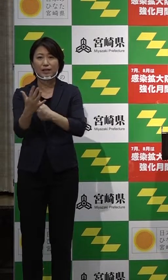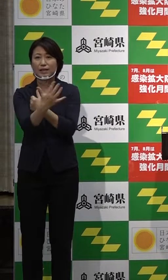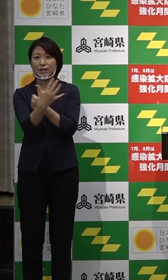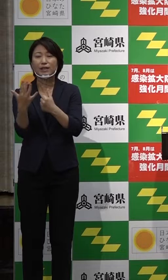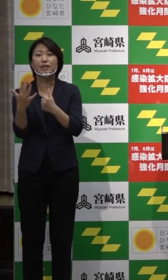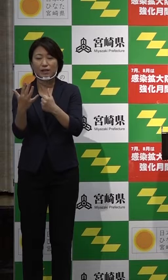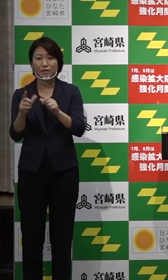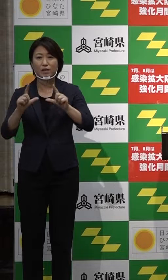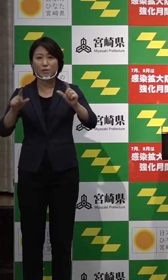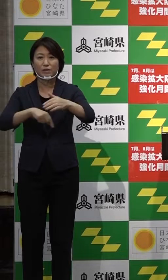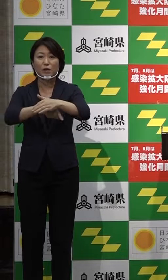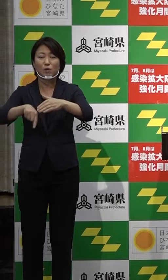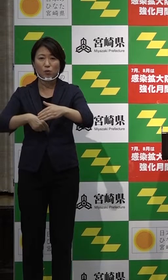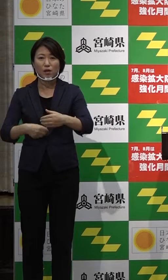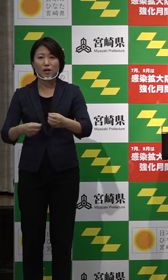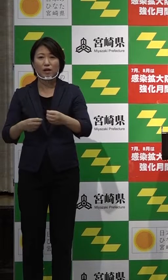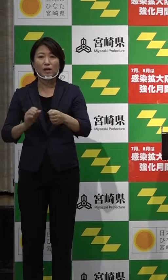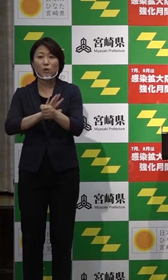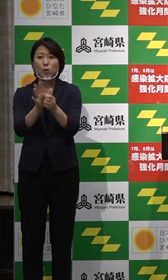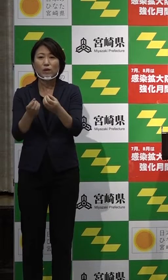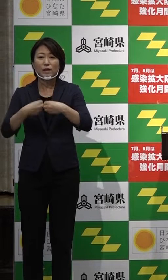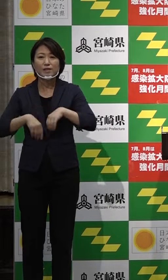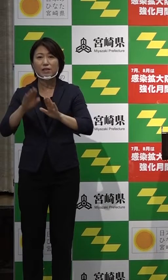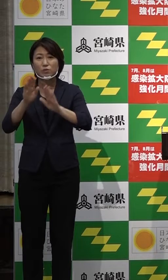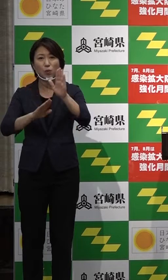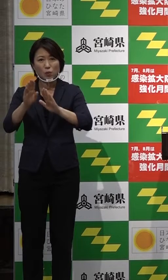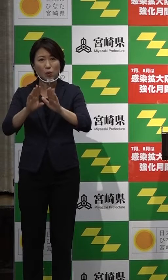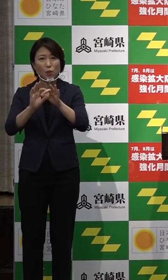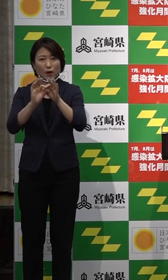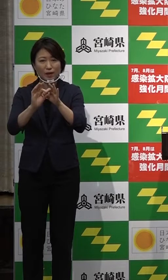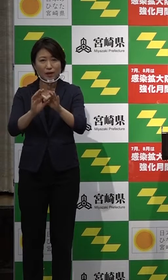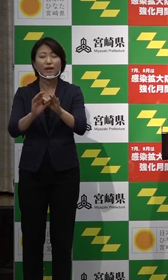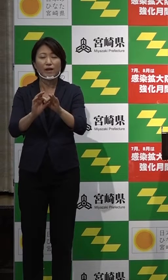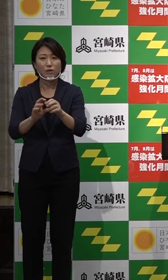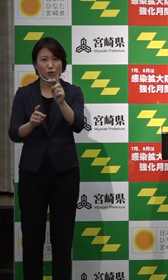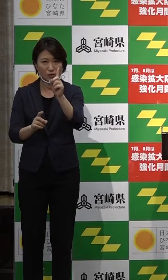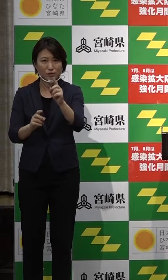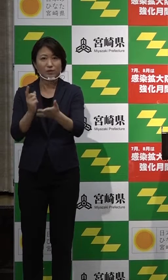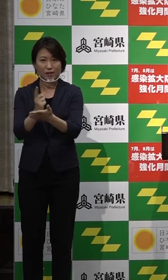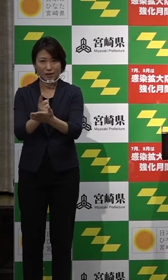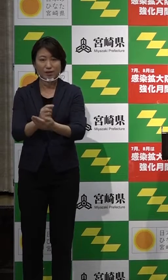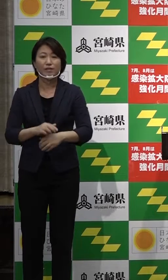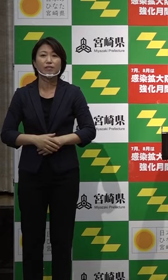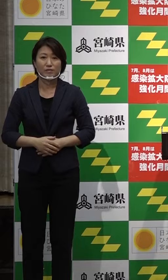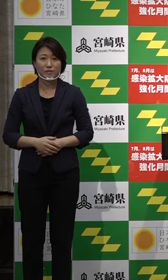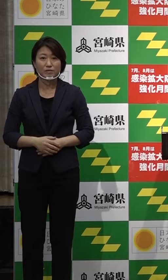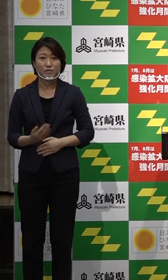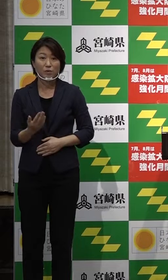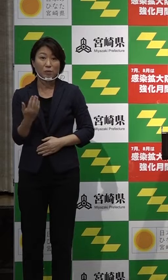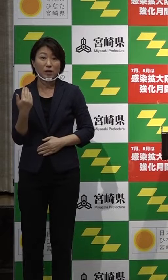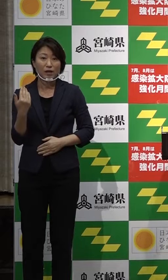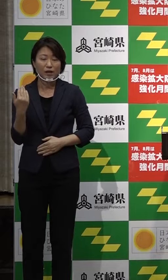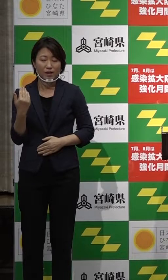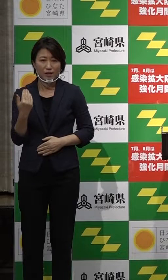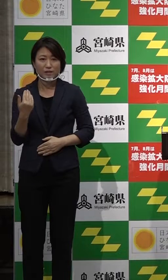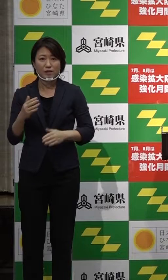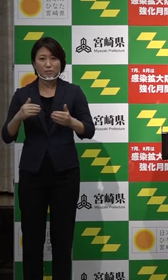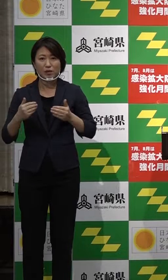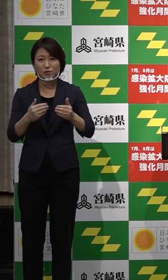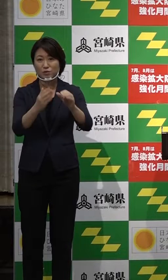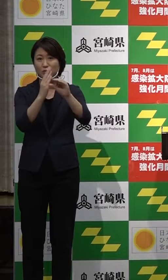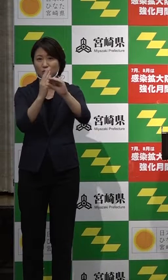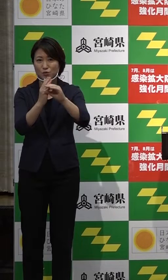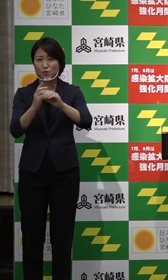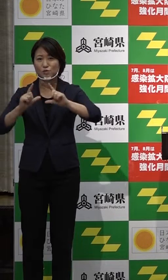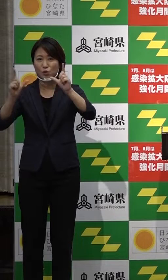は、コロナの感染状況に関してというこの一点であります。その前に少し現在進行しております